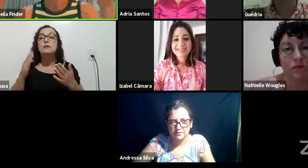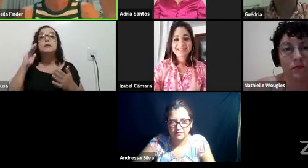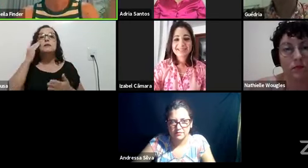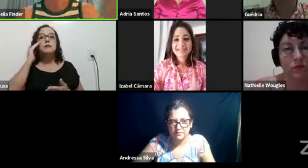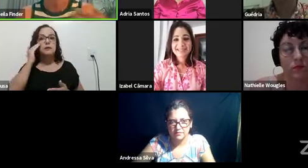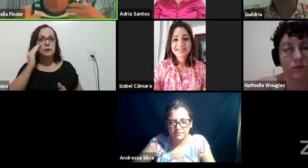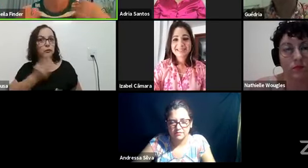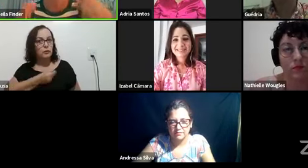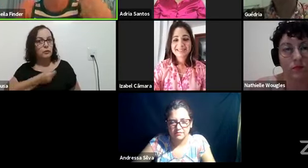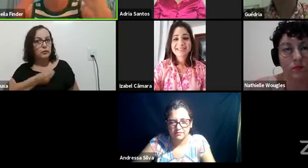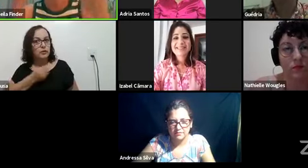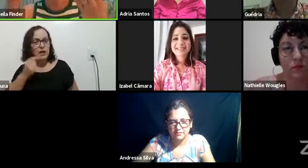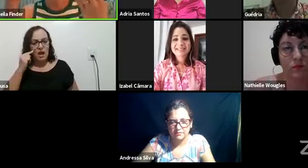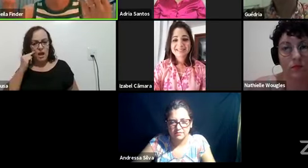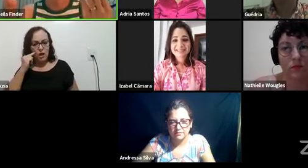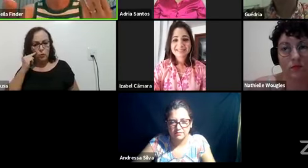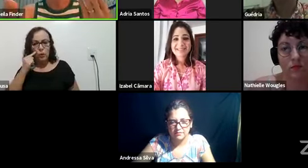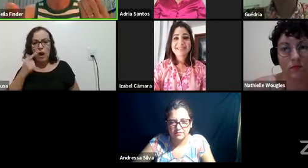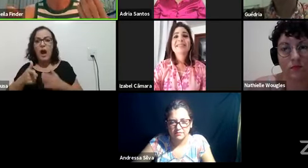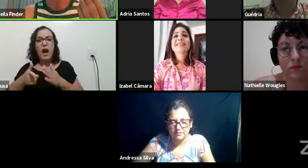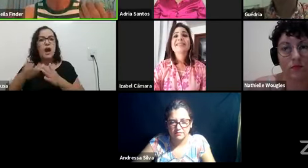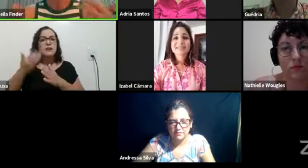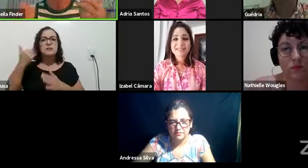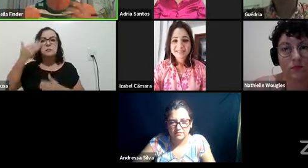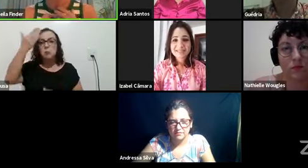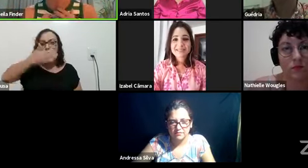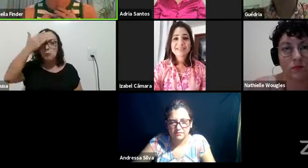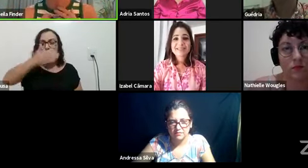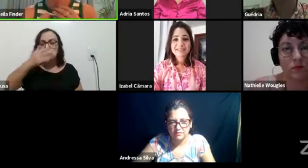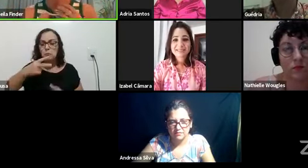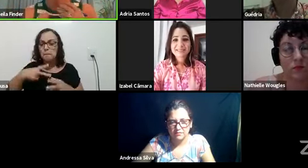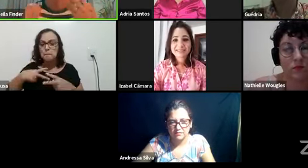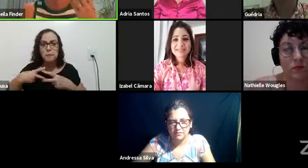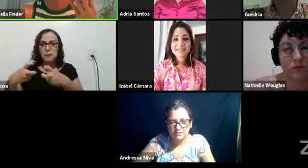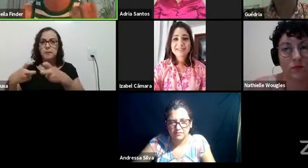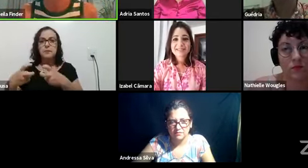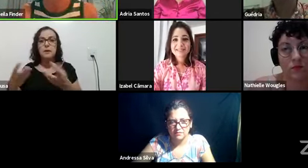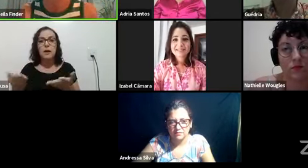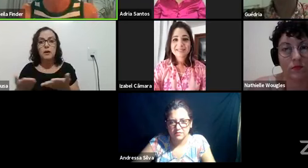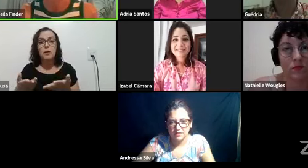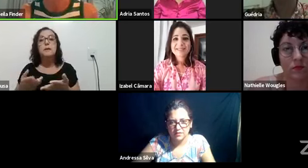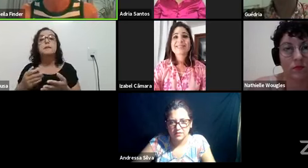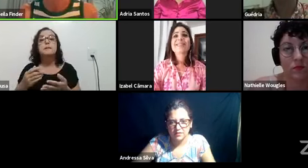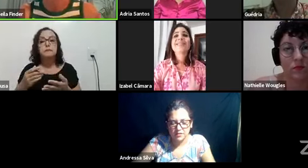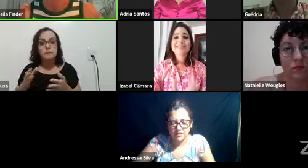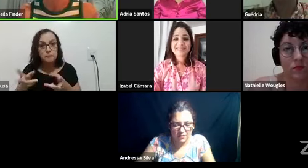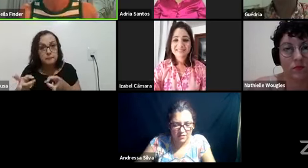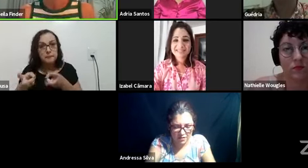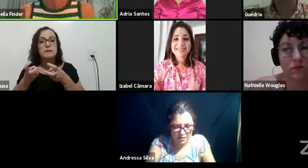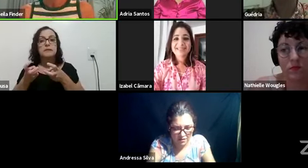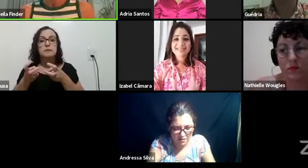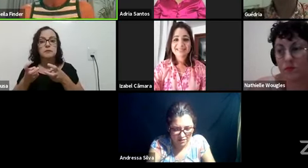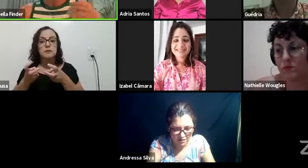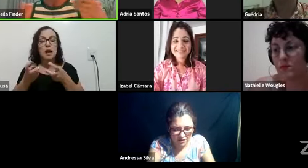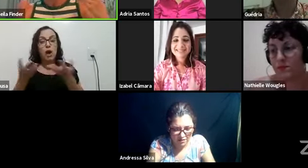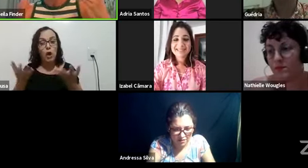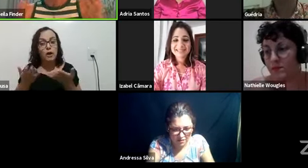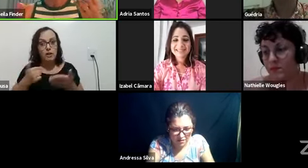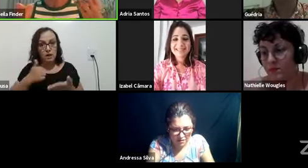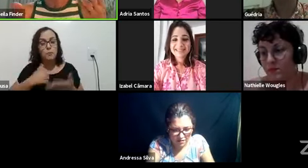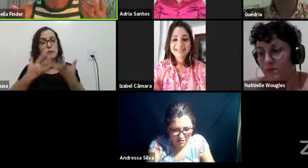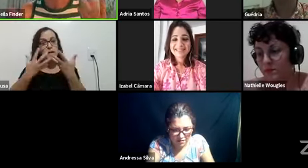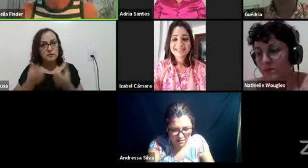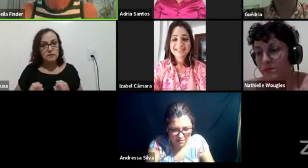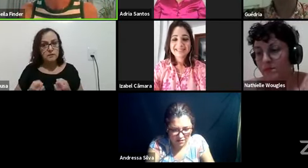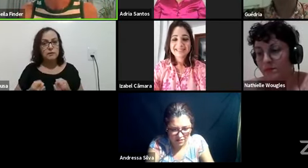né? Poxa, eu não enxergava, mas às vezes eu enxergava, só que eu não estava me aceitando, né? Então